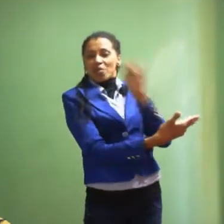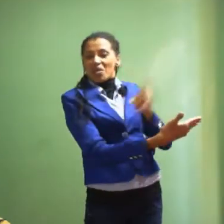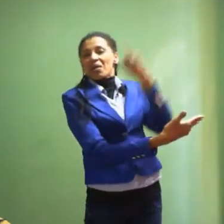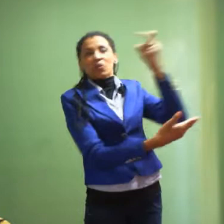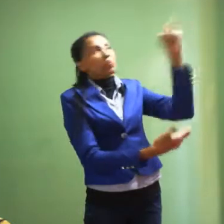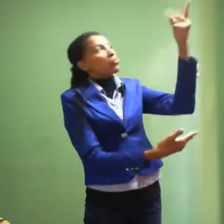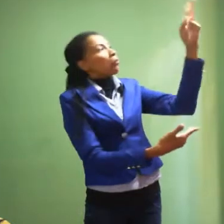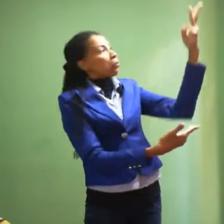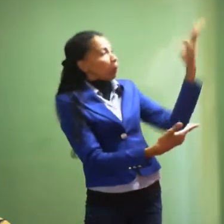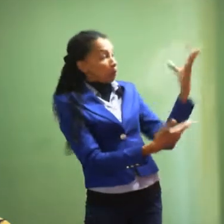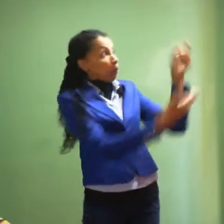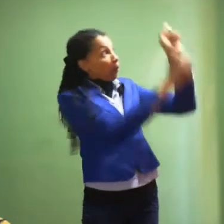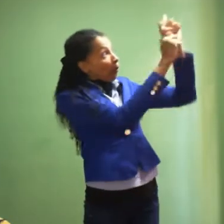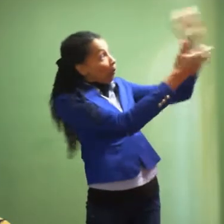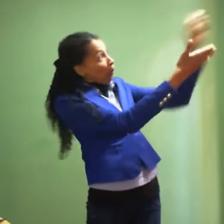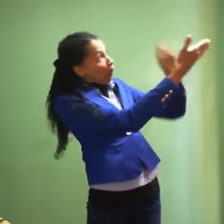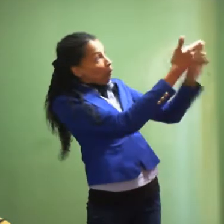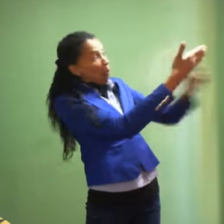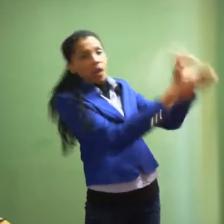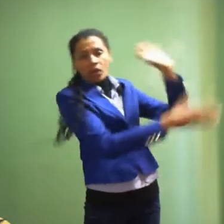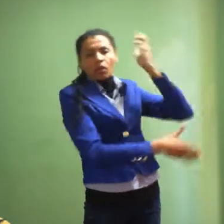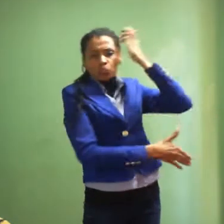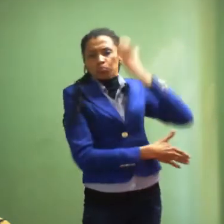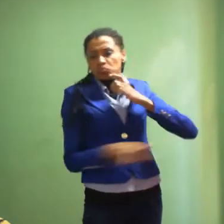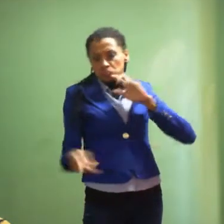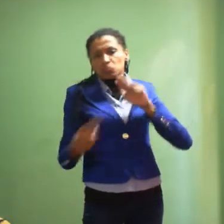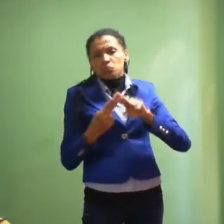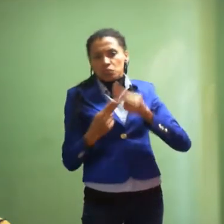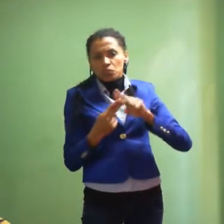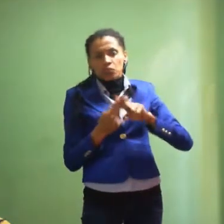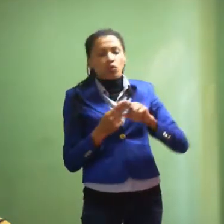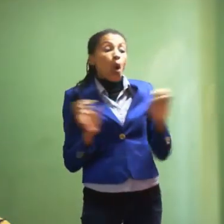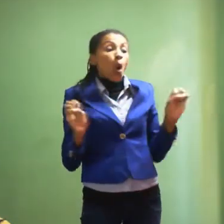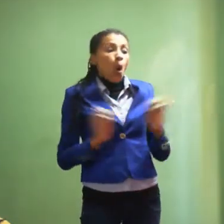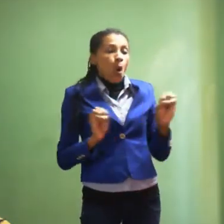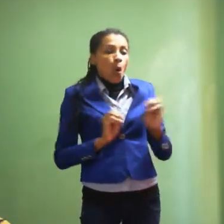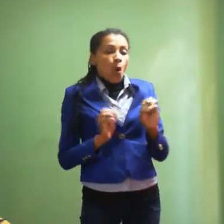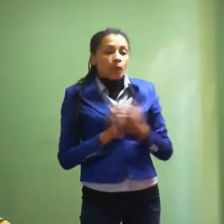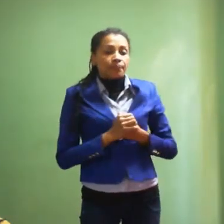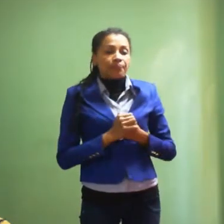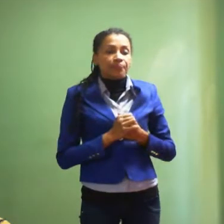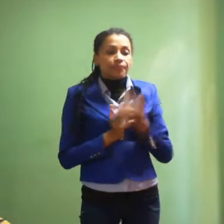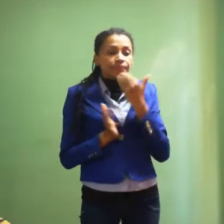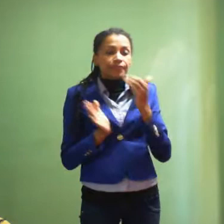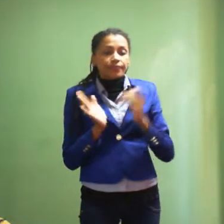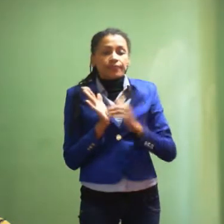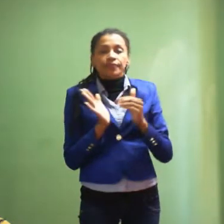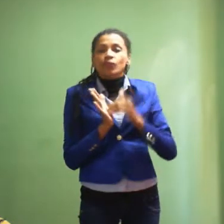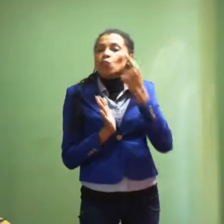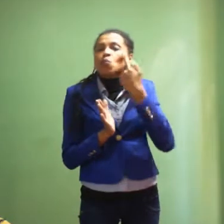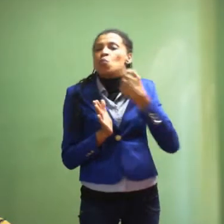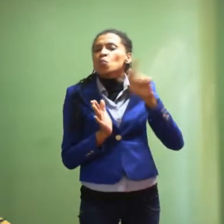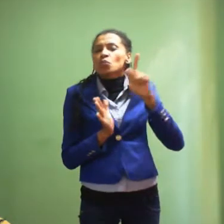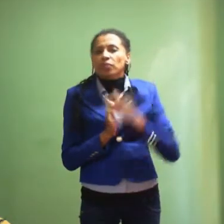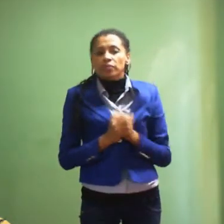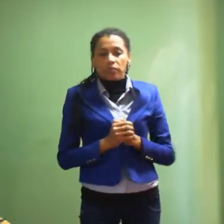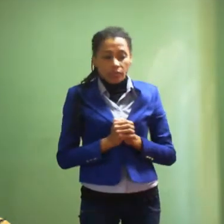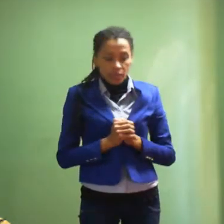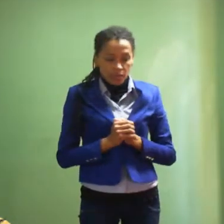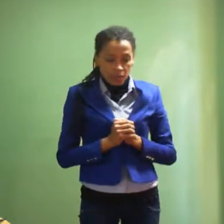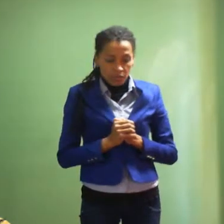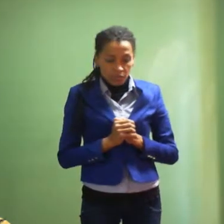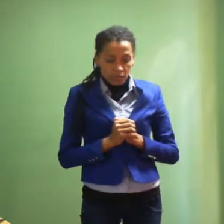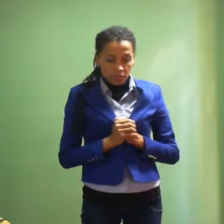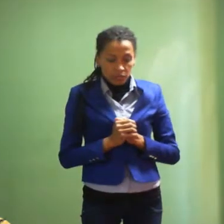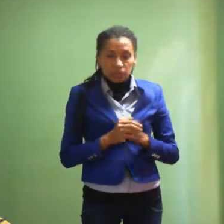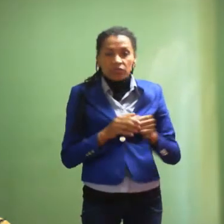escrito, esa es una situación que puede ser cotidiana para ellos. Puede ser que también un día se les dé